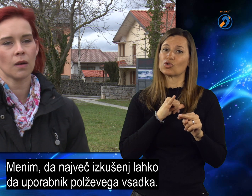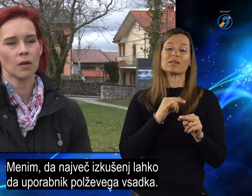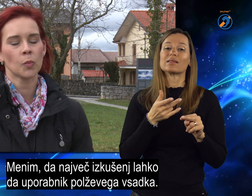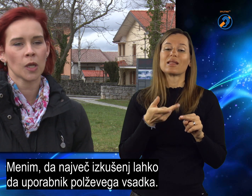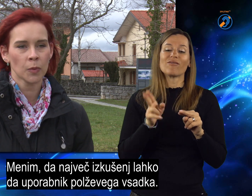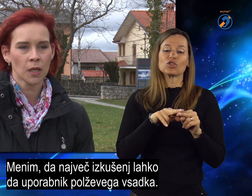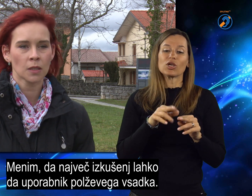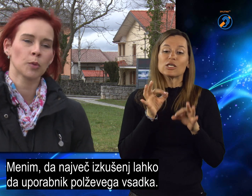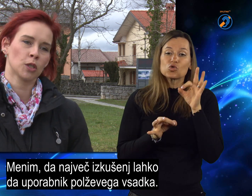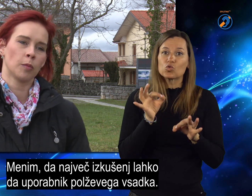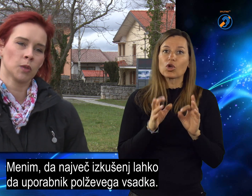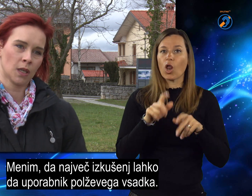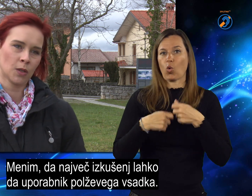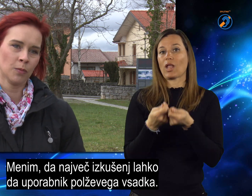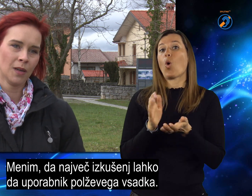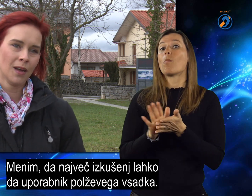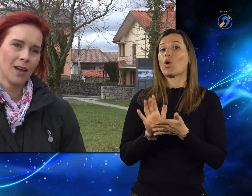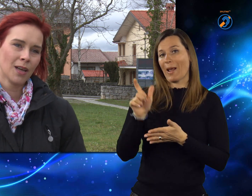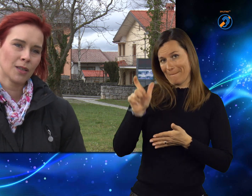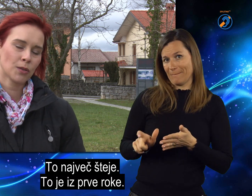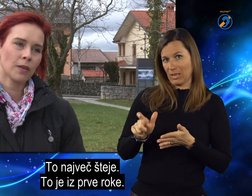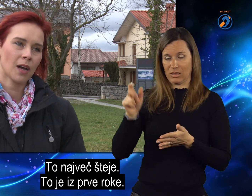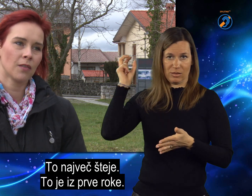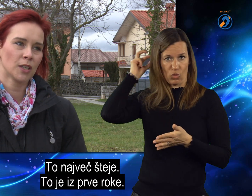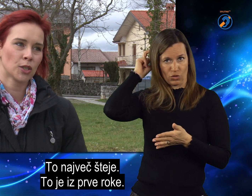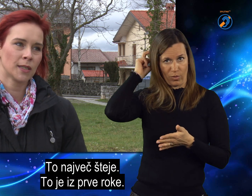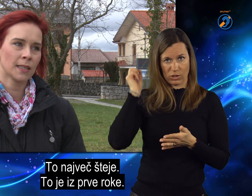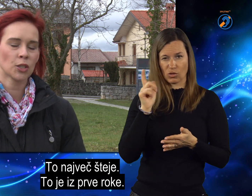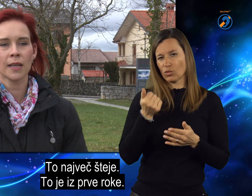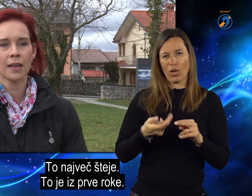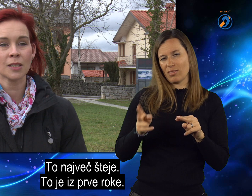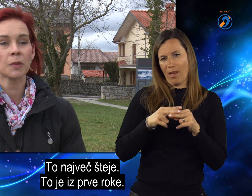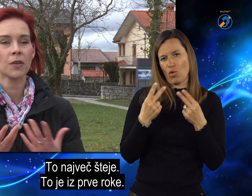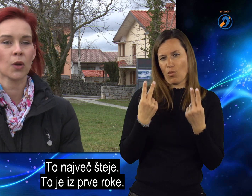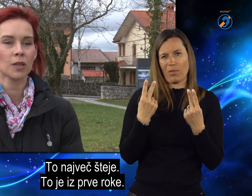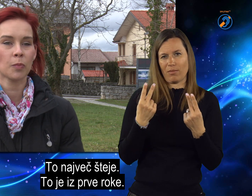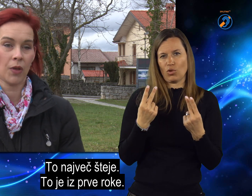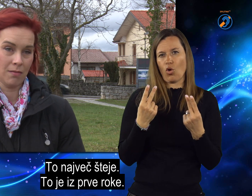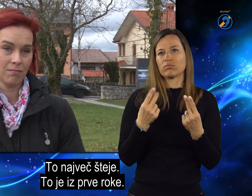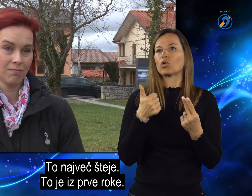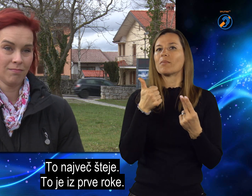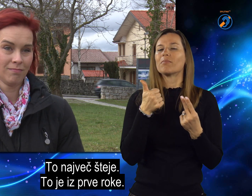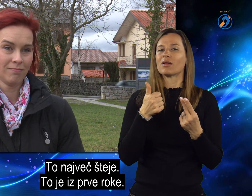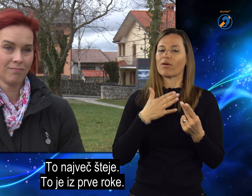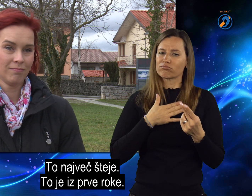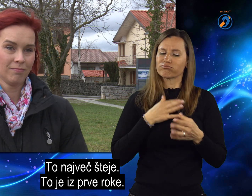poda uporabnik s polževim vsadkom. To največ šteje iz prve roke, da pove.